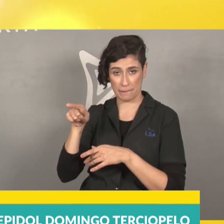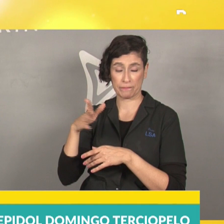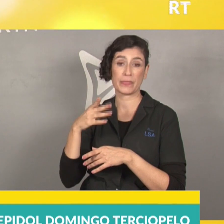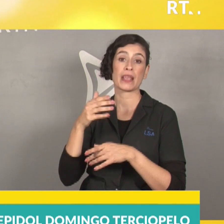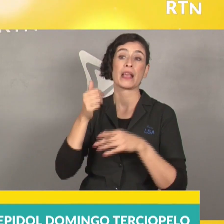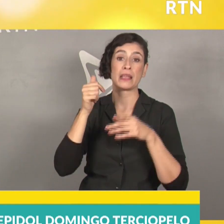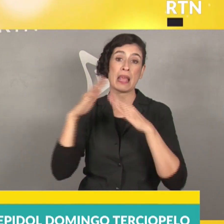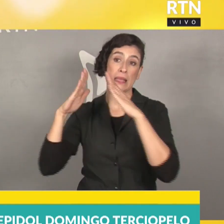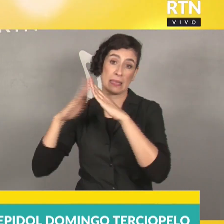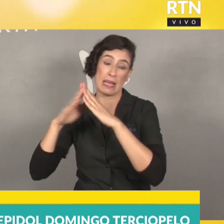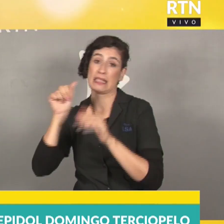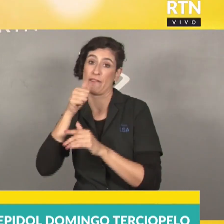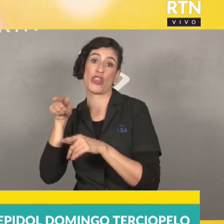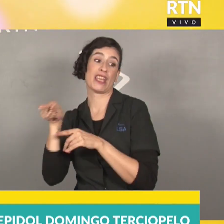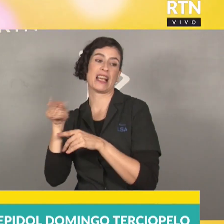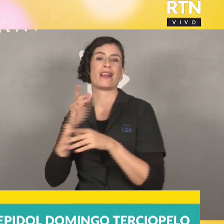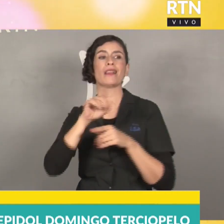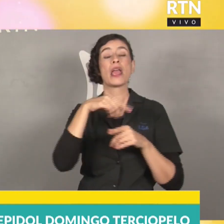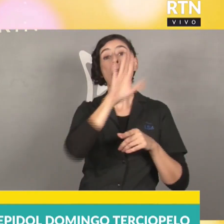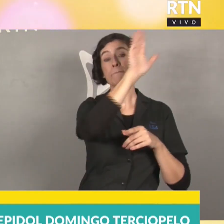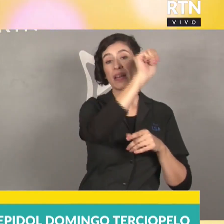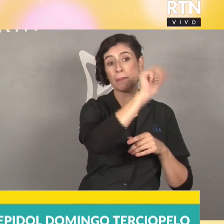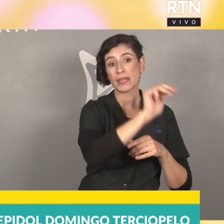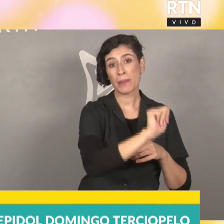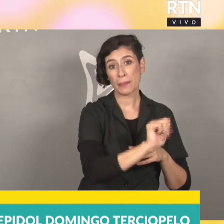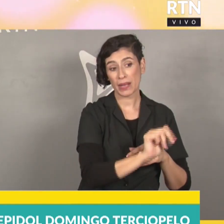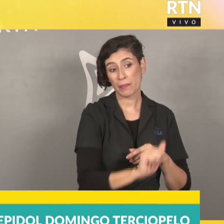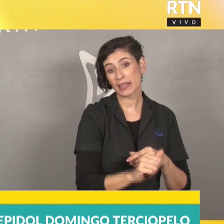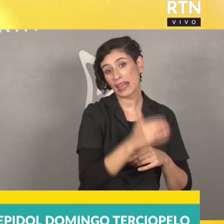Rego. Por ahora no estamos...